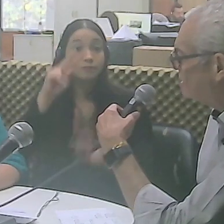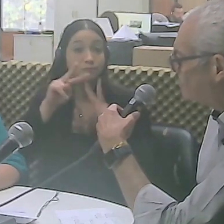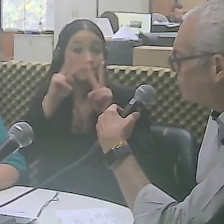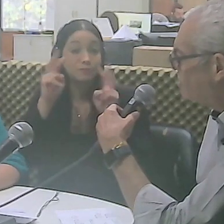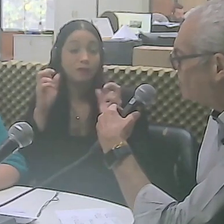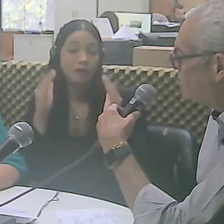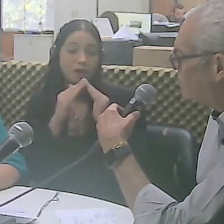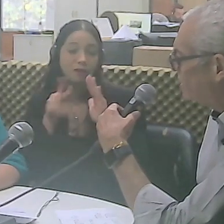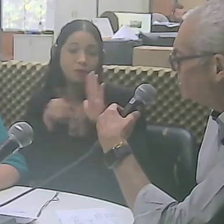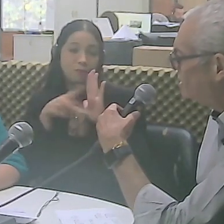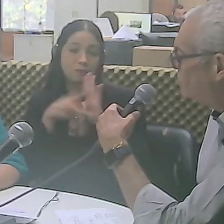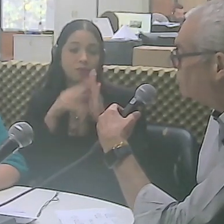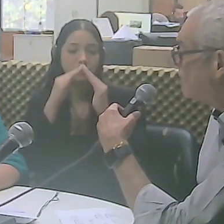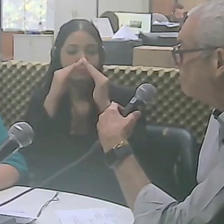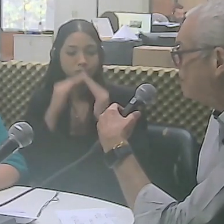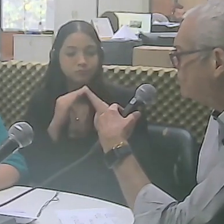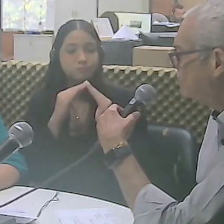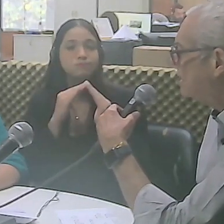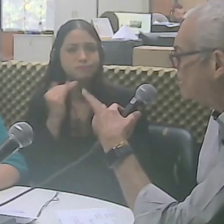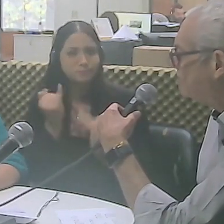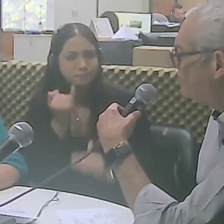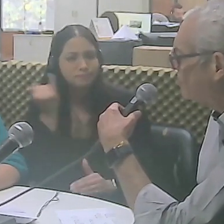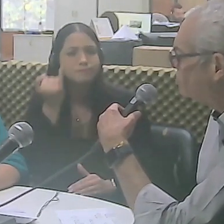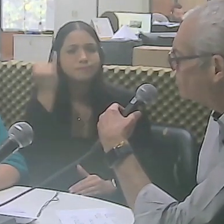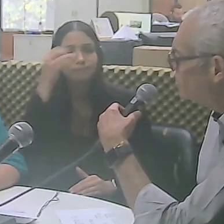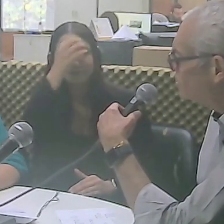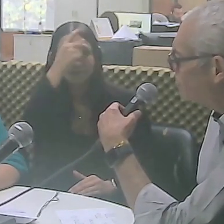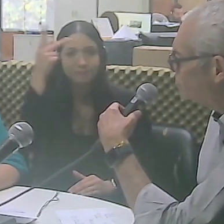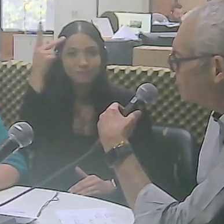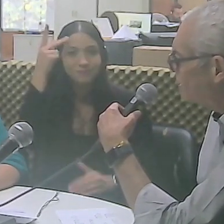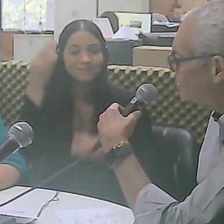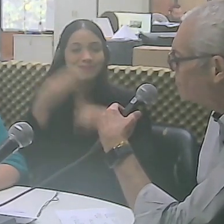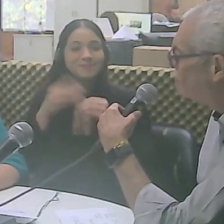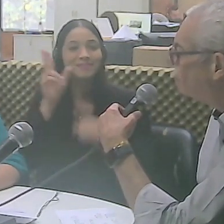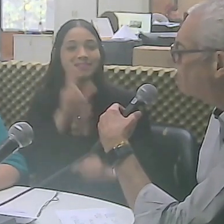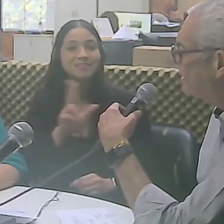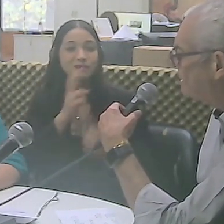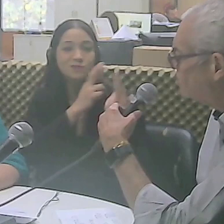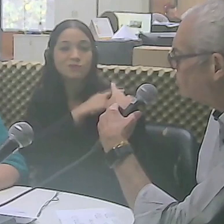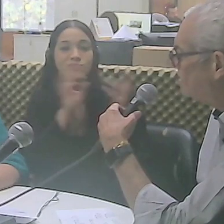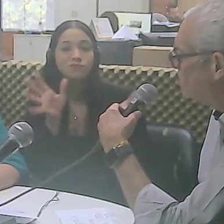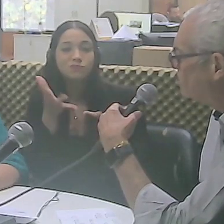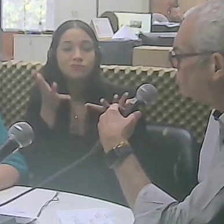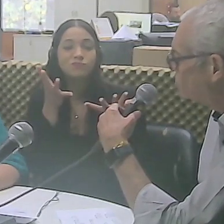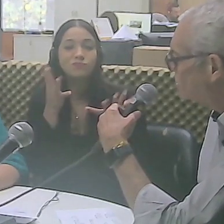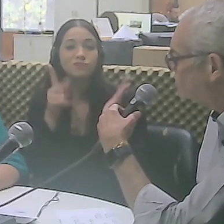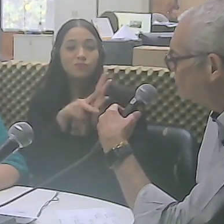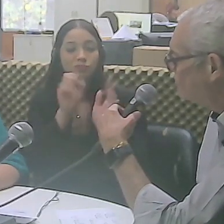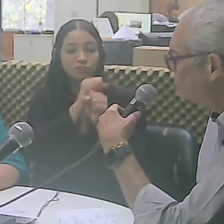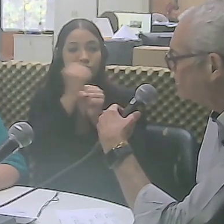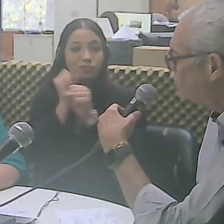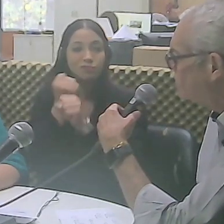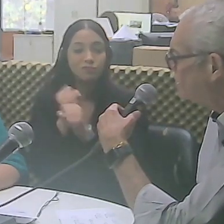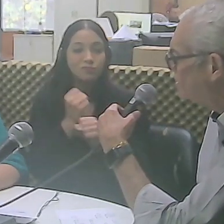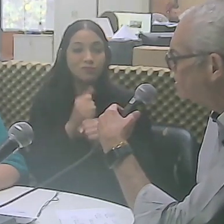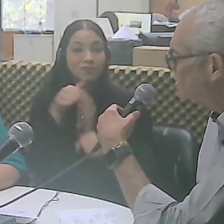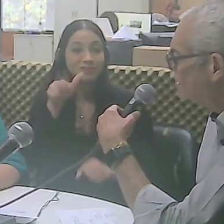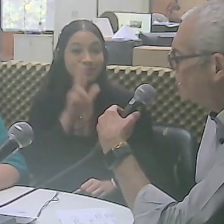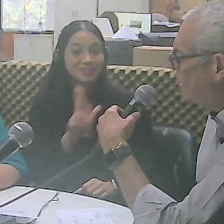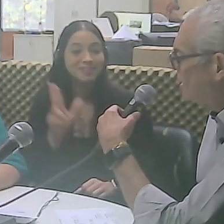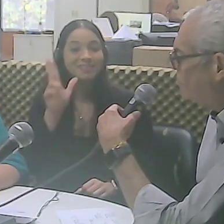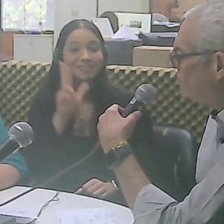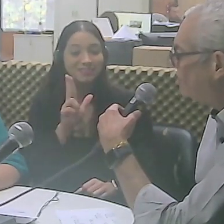da casa própria, da moradia, do papel da Prefeitura Municipal de Uberlândia em fomentar o segmento da construção civil aqui em